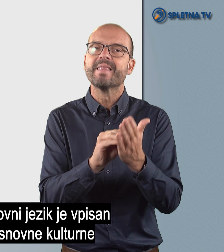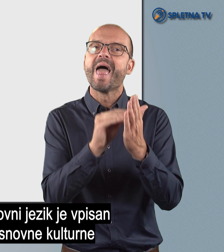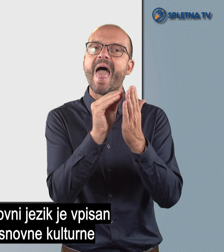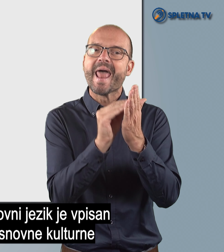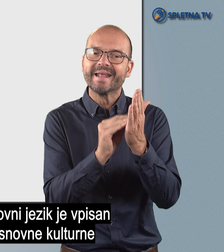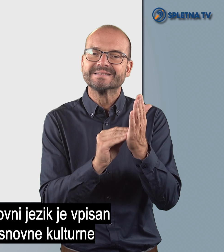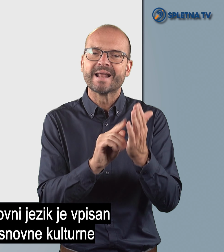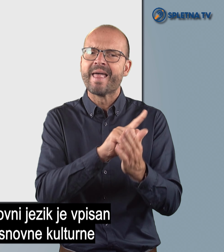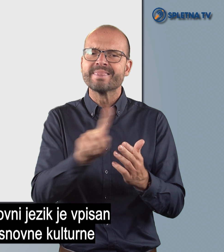Ustavo Republike Slovenije.